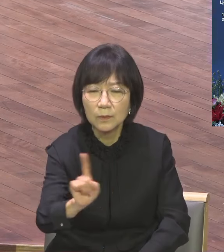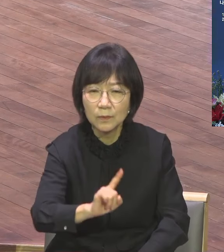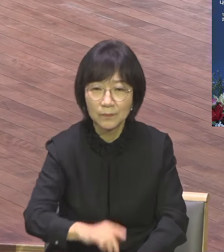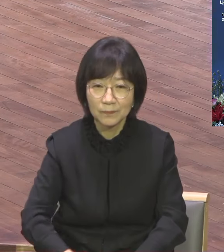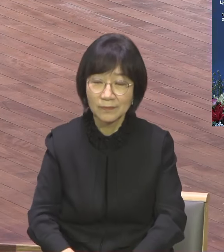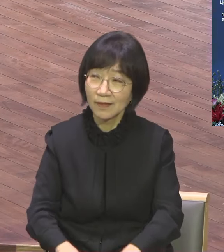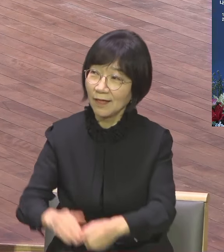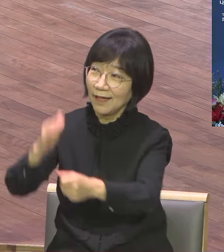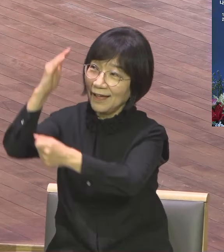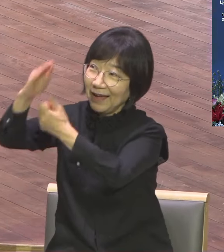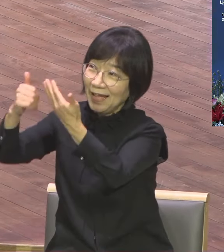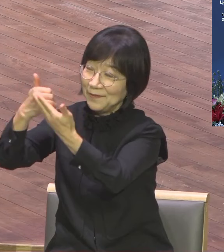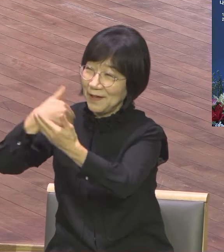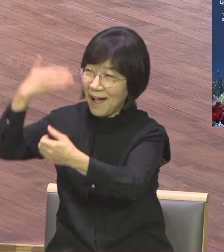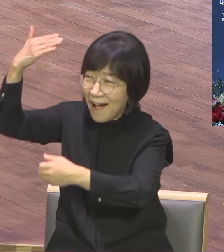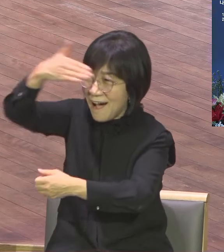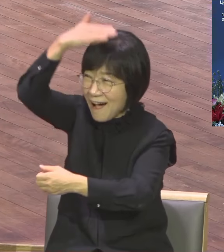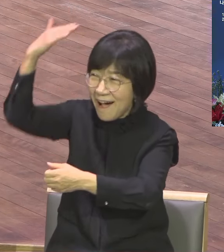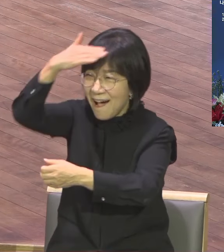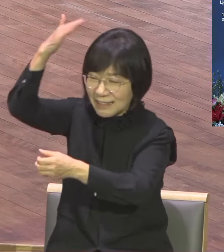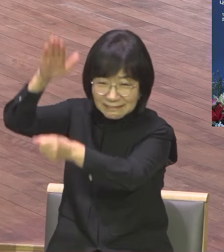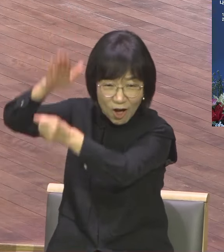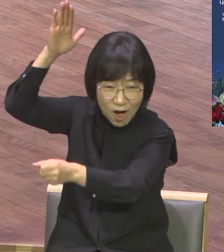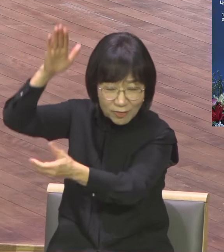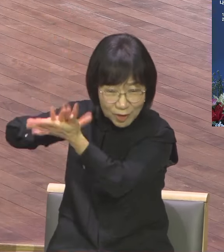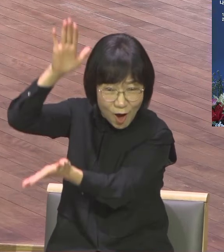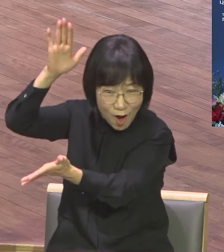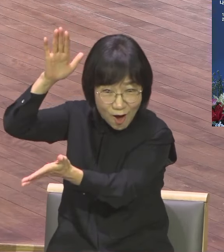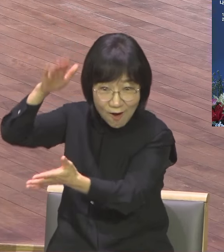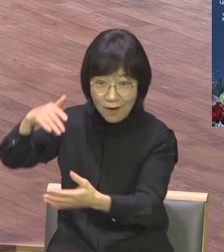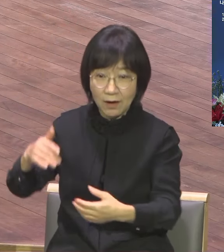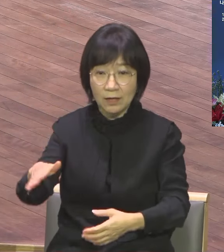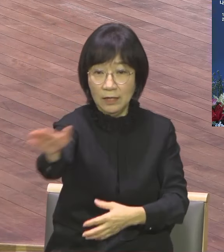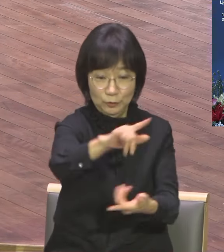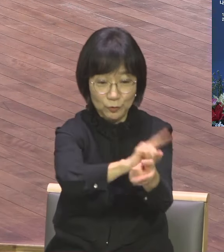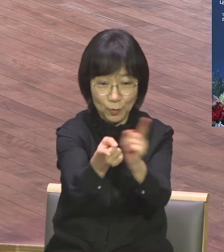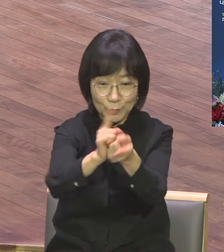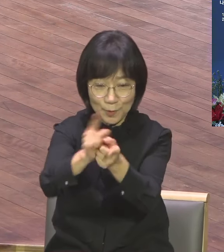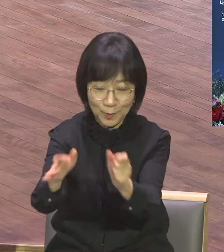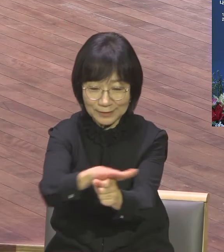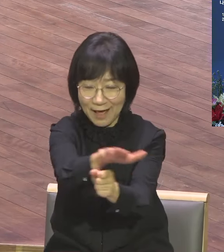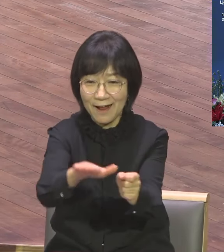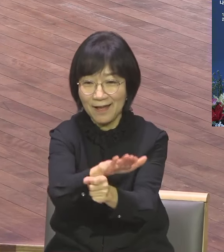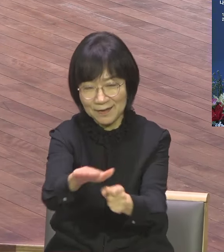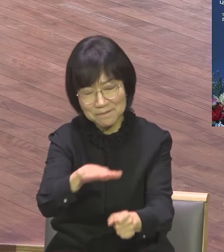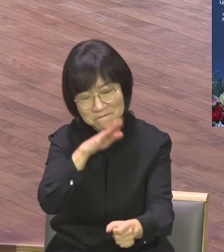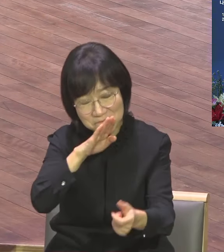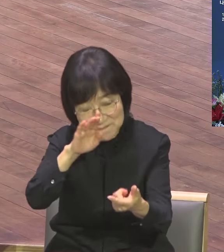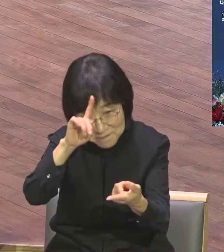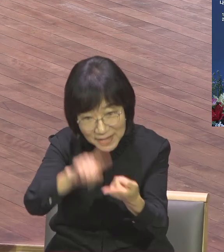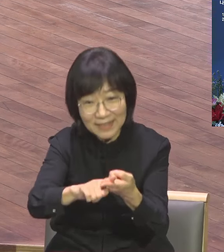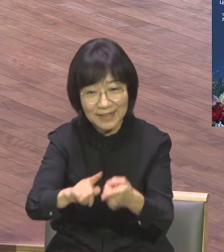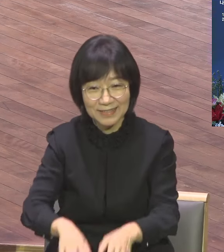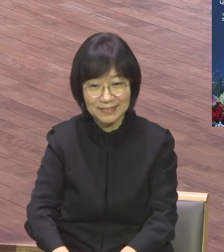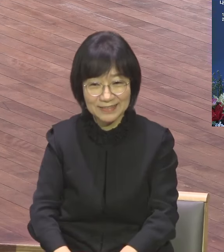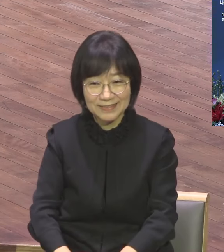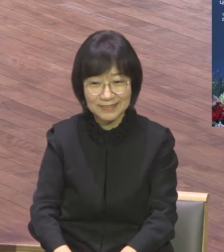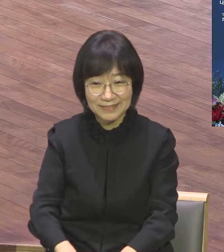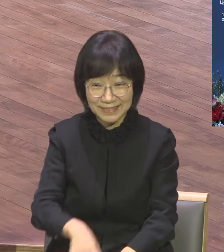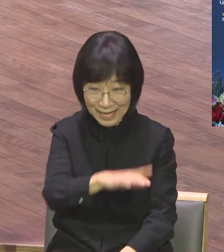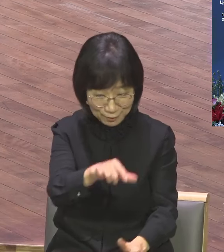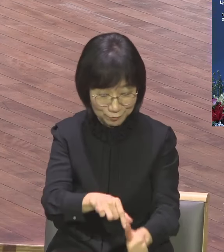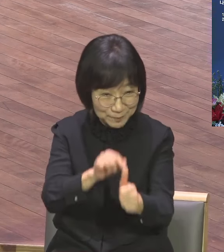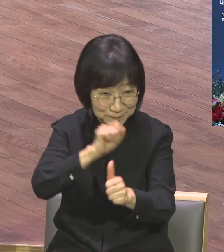우리를 사랑하셨은즉 우리도 서로 사랑하는 것이 마땅하다. 구원받은 하나님의 자녀가